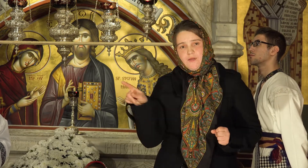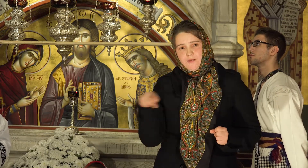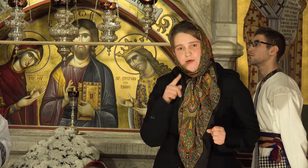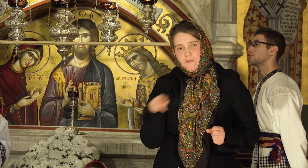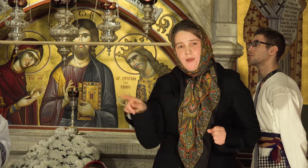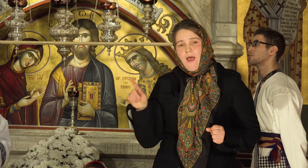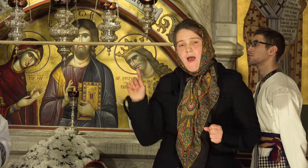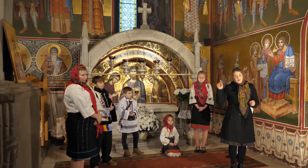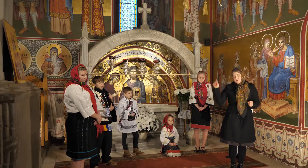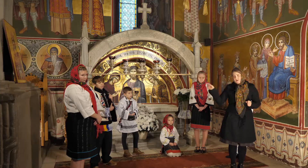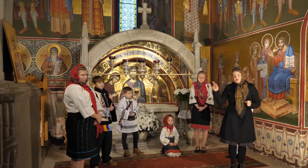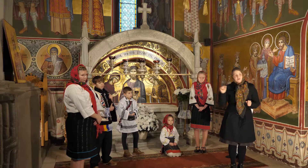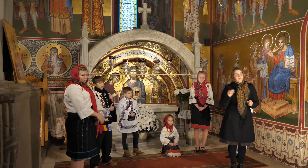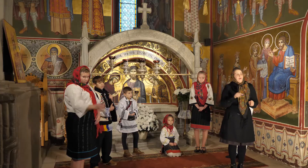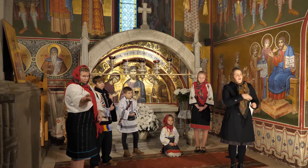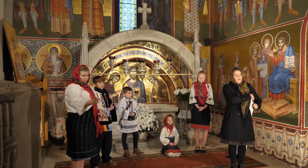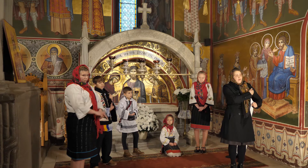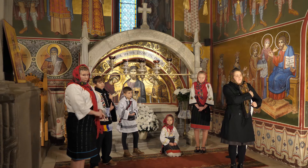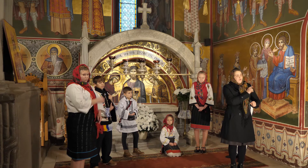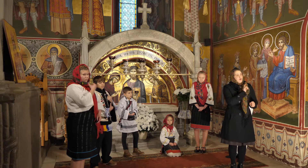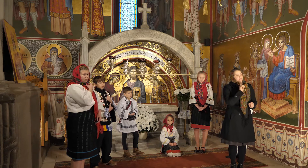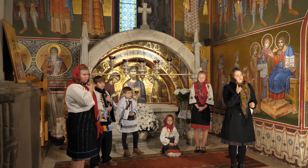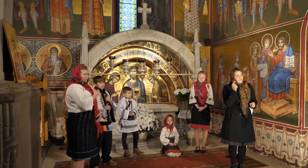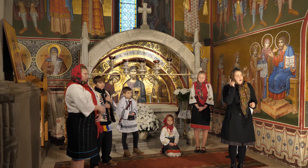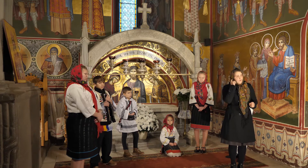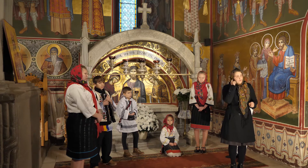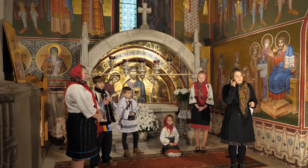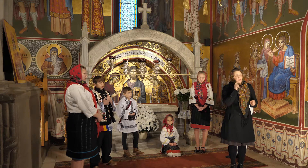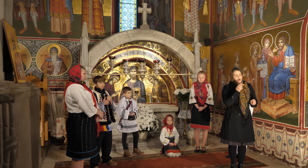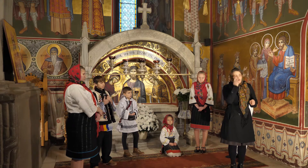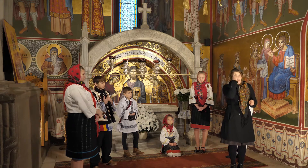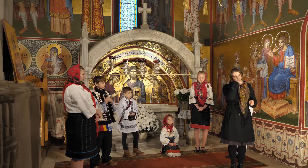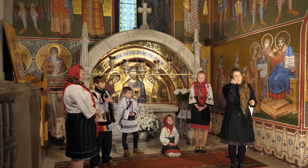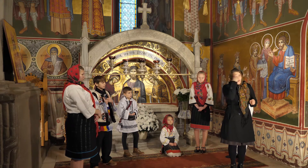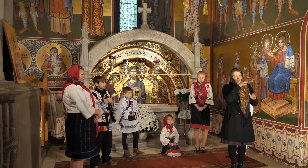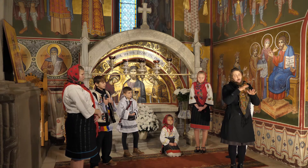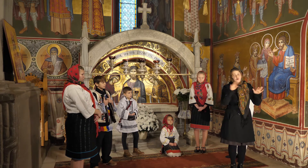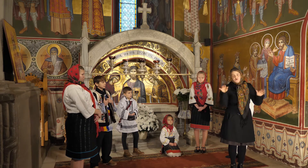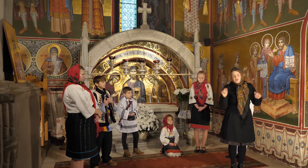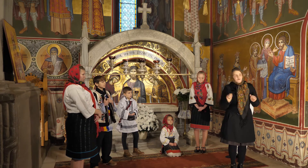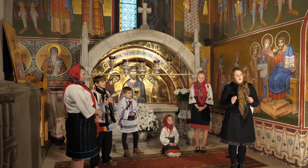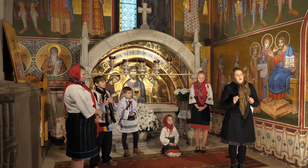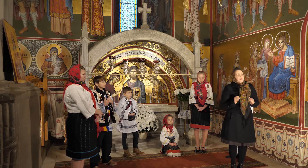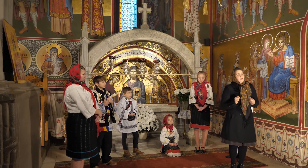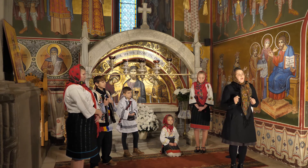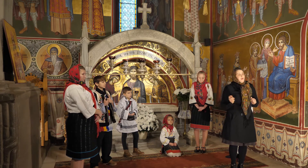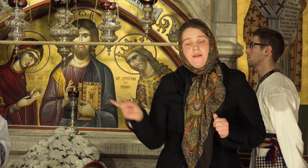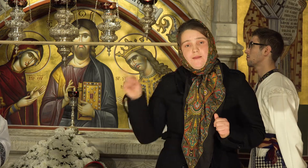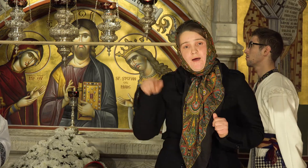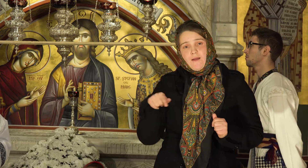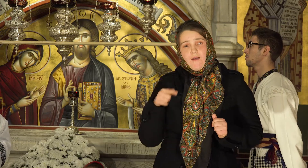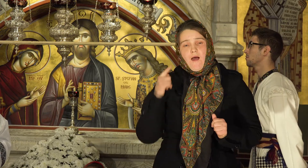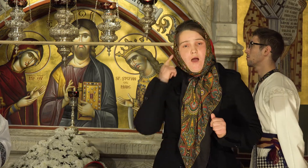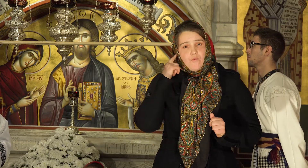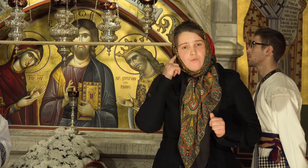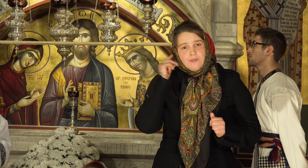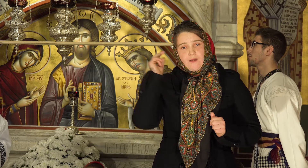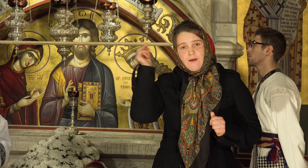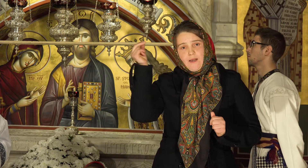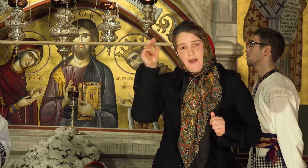colindăm. Acești elevi nu au avut lumea înconjurătoare, dar au avut